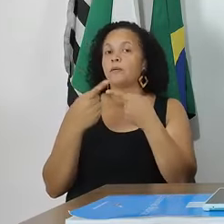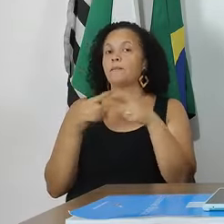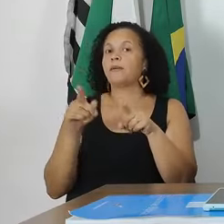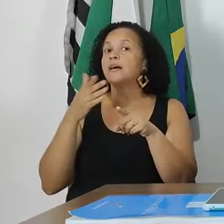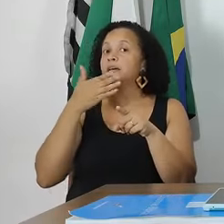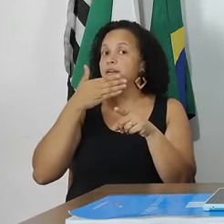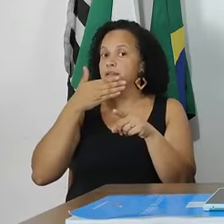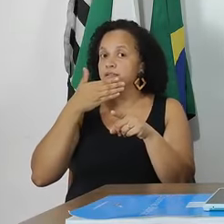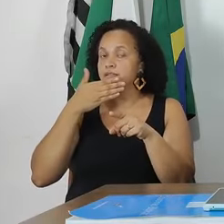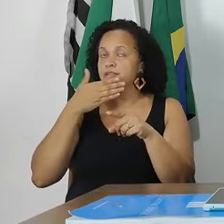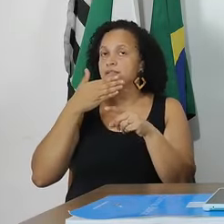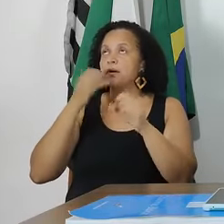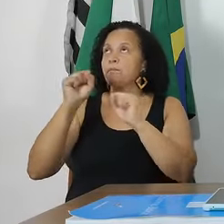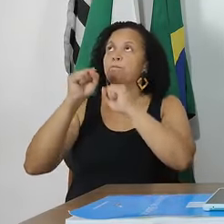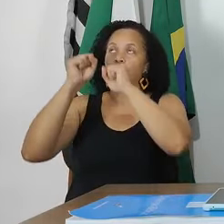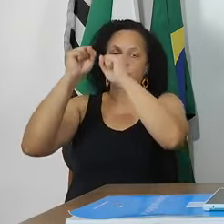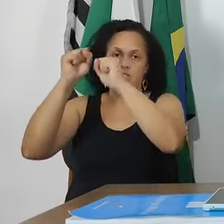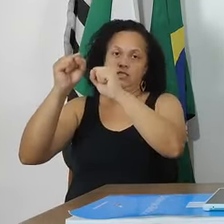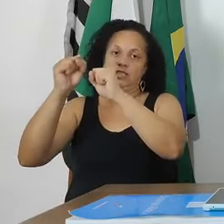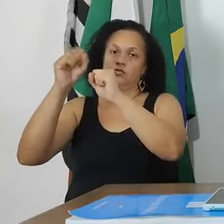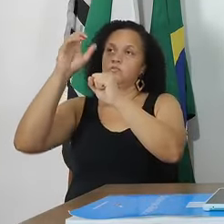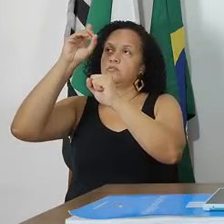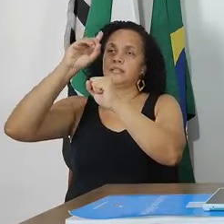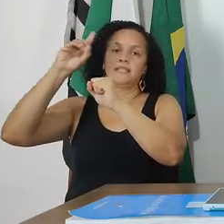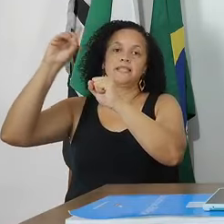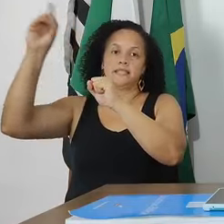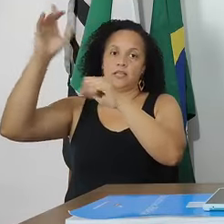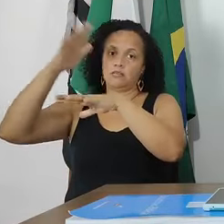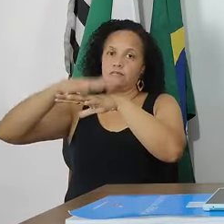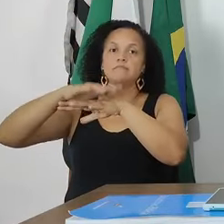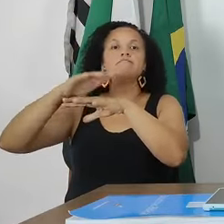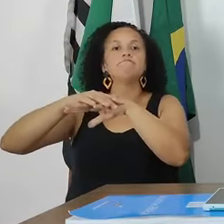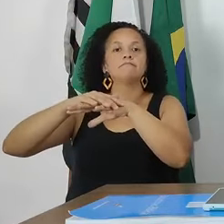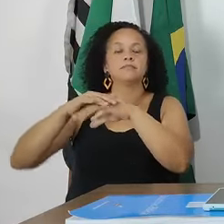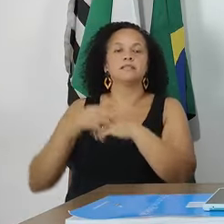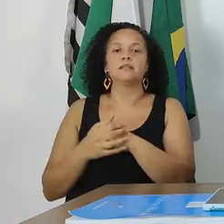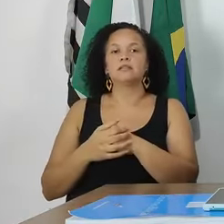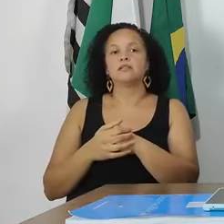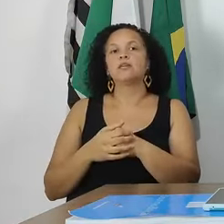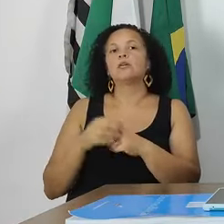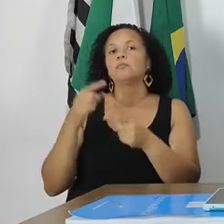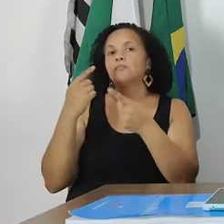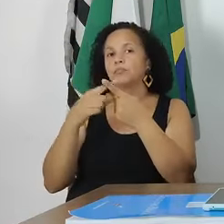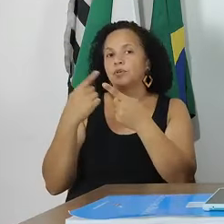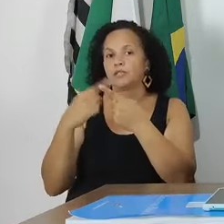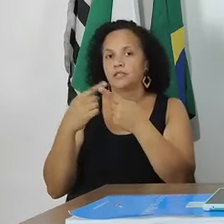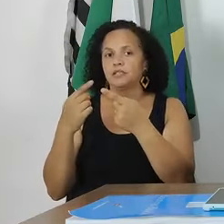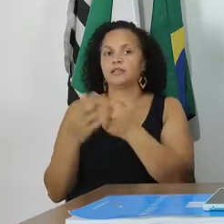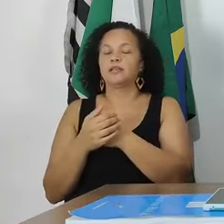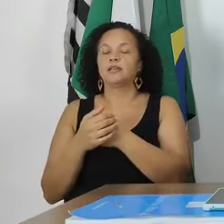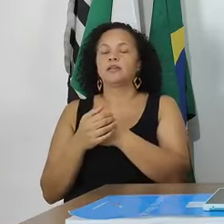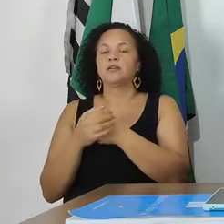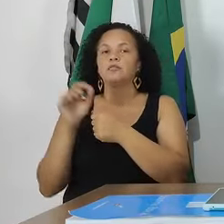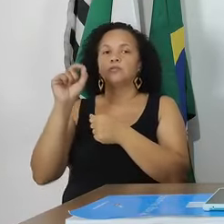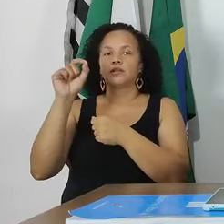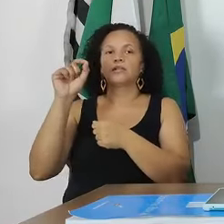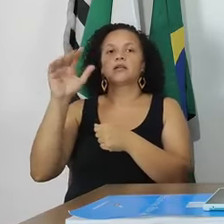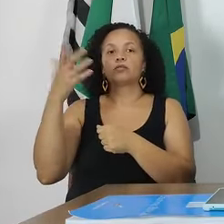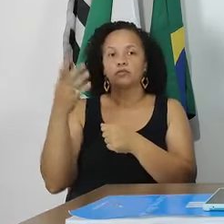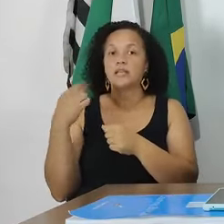de fora, né? Ele não escutou lá fora, ele tomou a direção de fora. Mas a